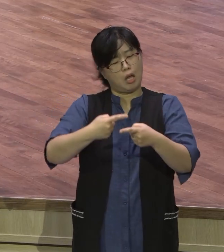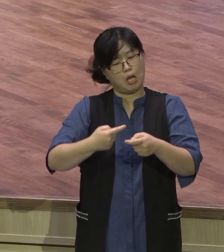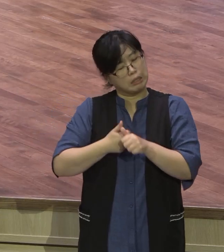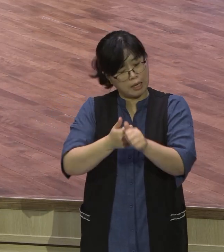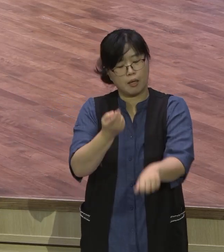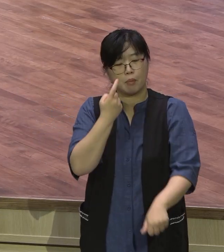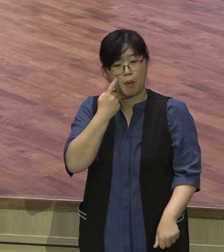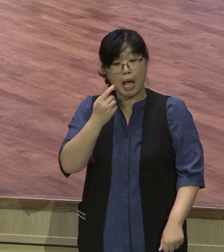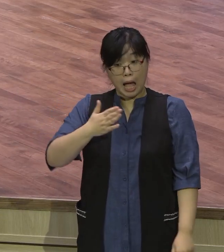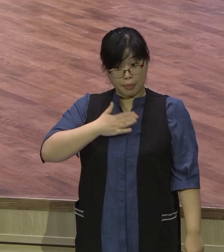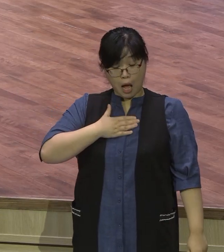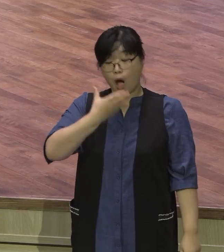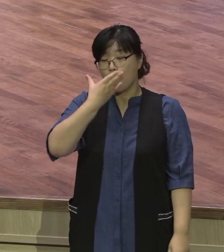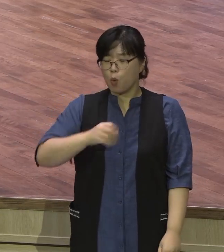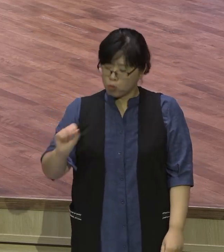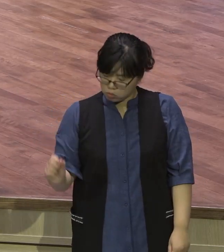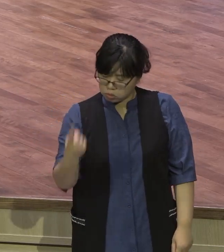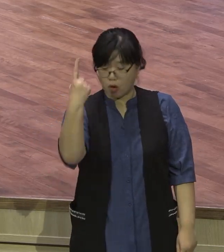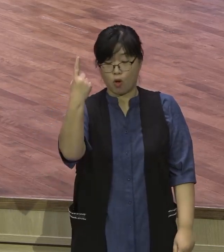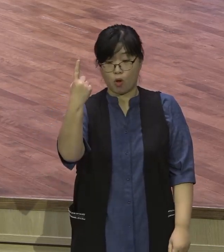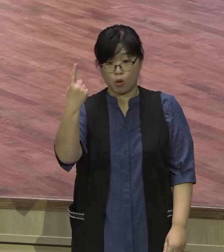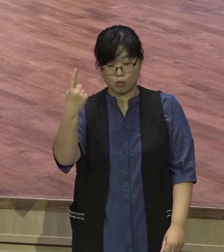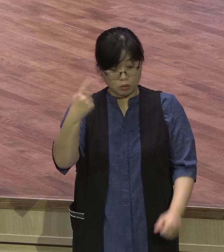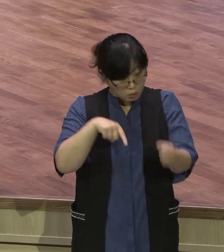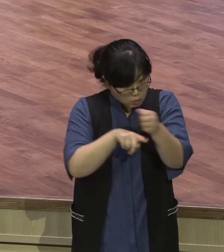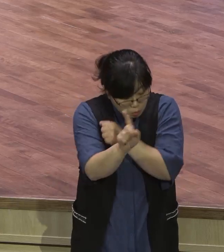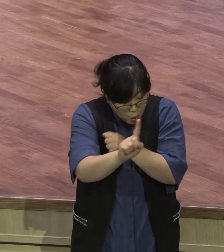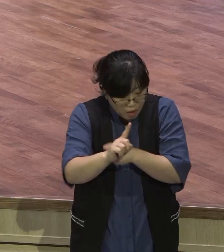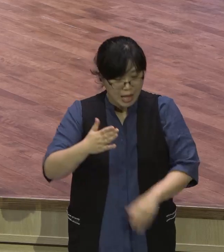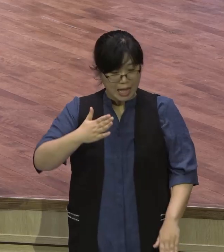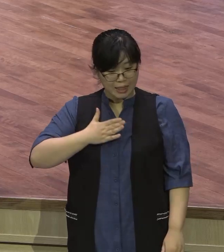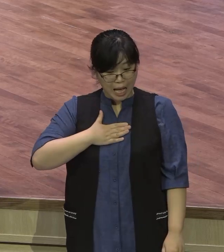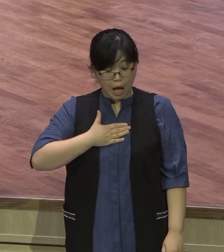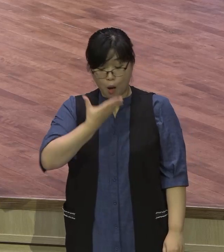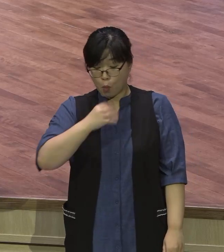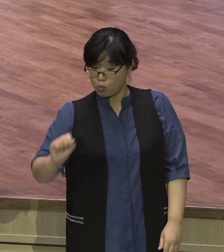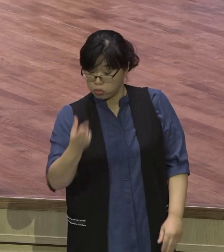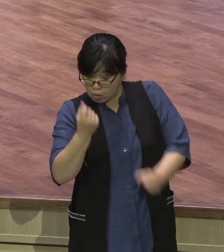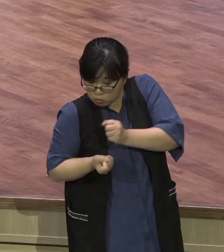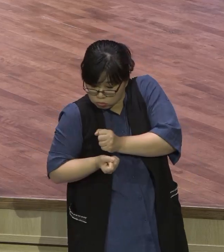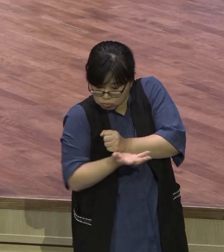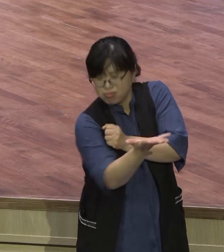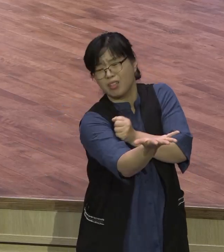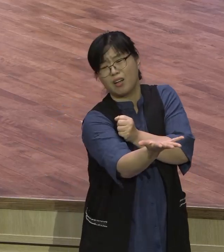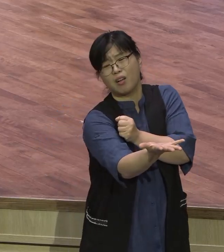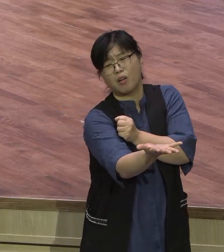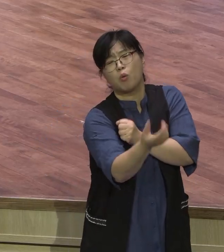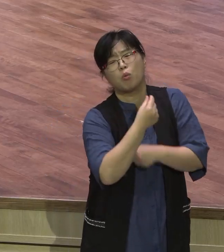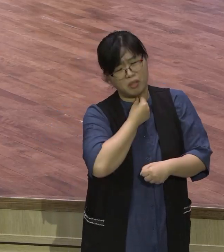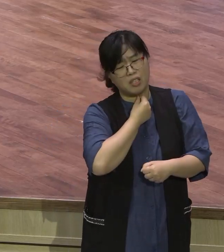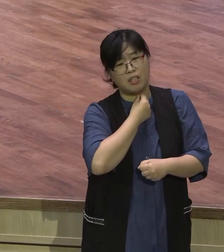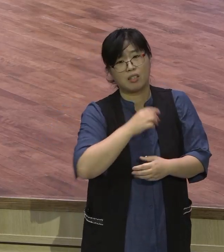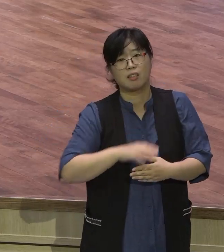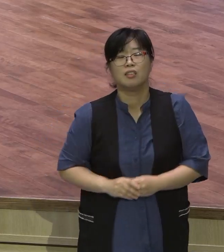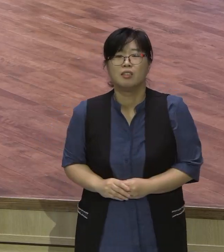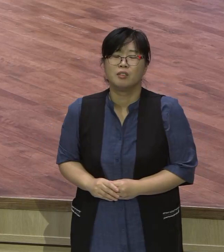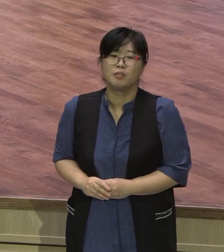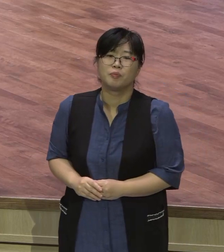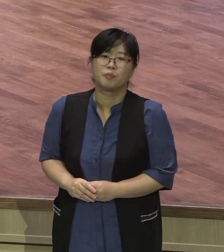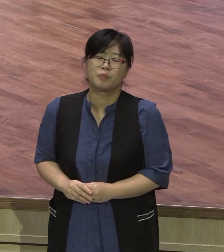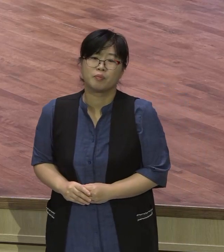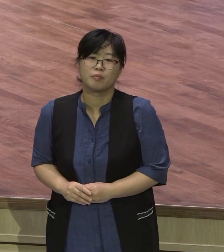복의 근원으로 불러서 너는 복이 될지라 그래 불렀단 말이요 자